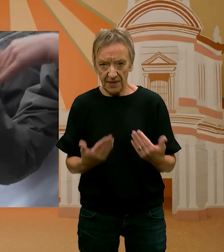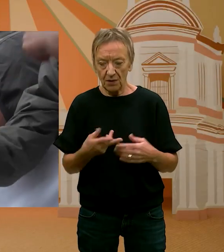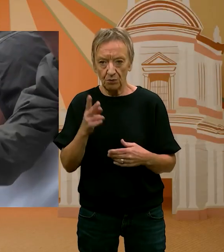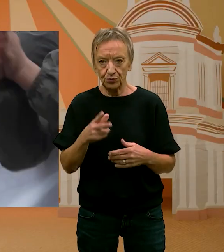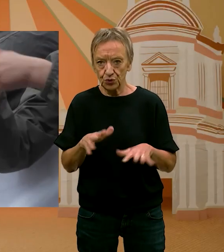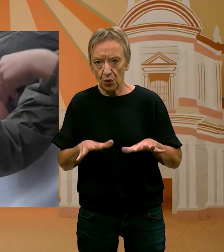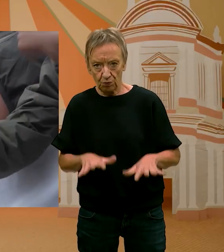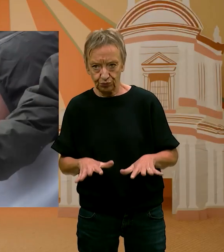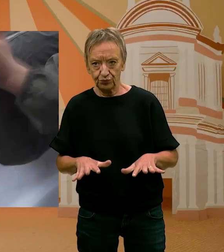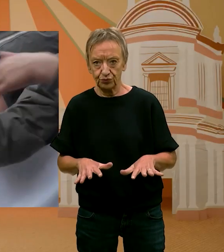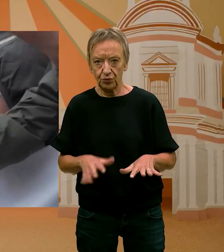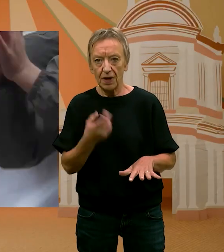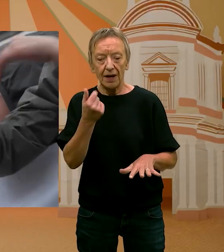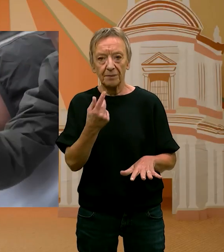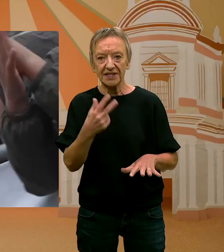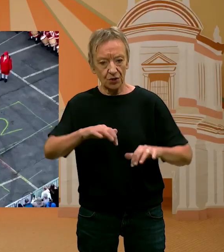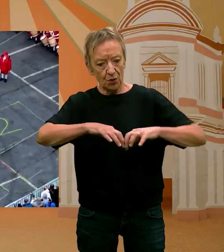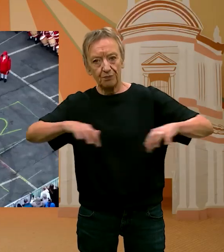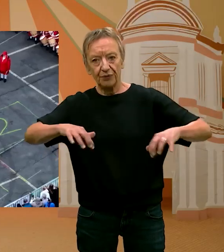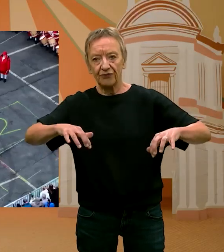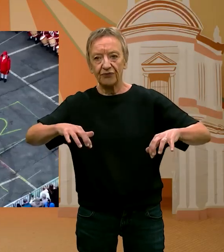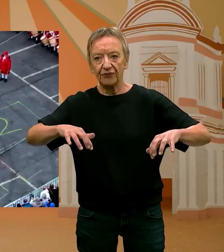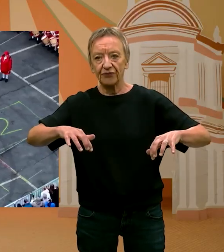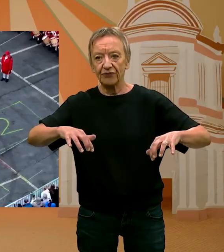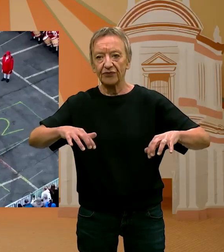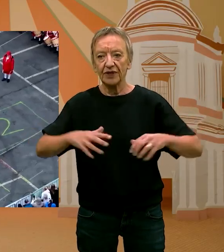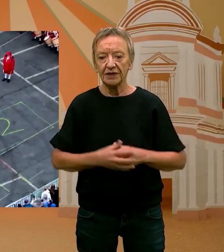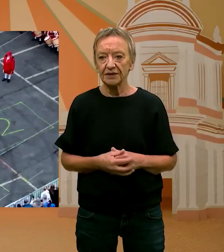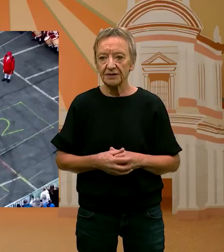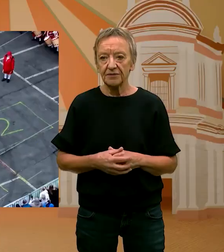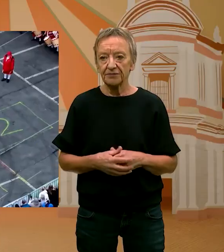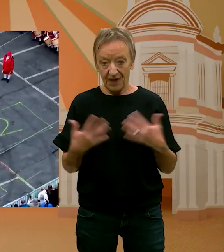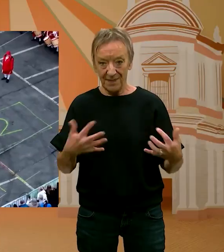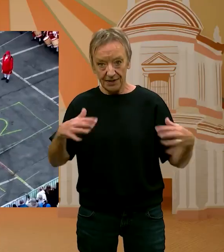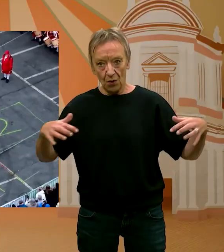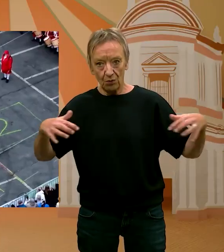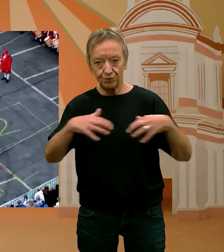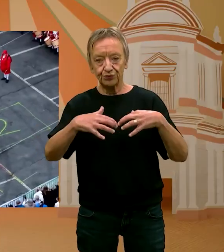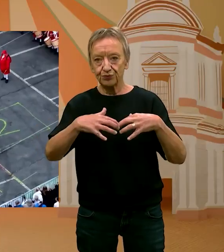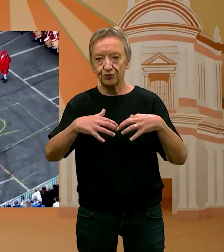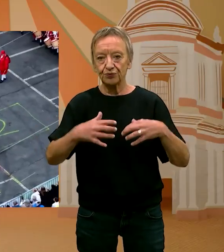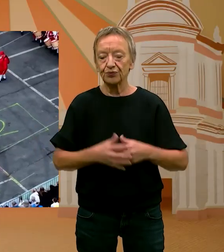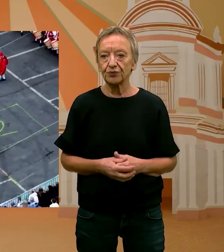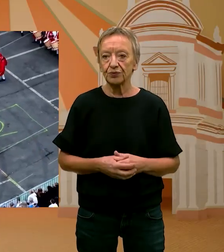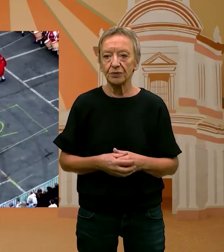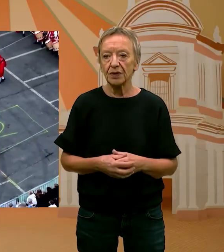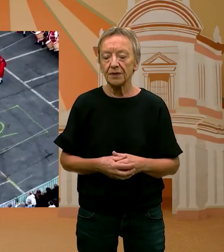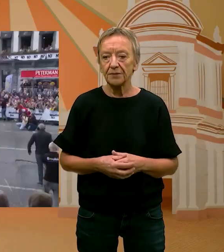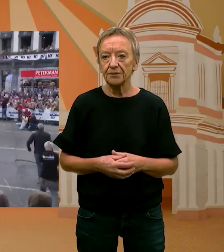brigades séparées. Et c'est reparti. Et ça retourne à nouveau. Tout à fait. Chez les mélans, il y a vraiment beaucoup de jeunes qui ont gagné ces dernières